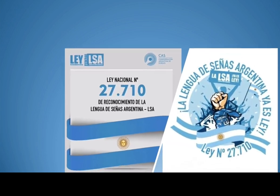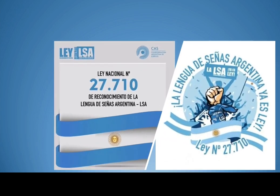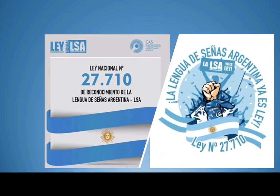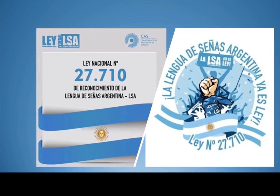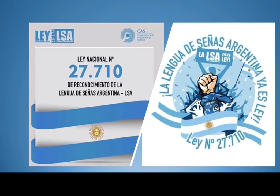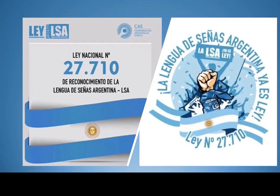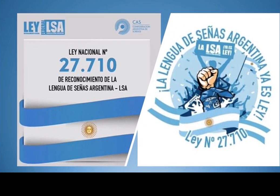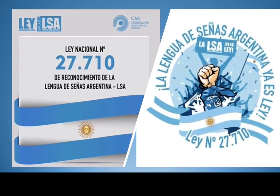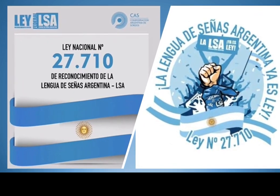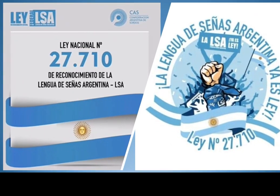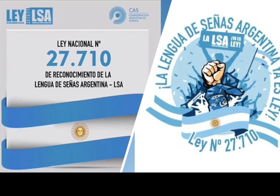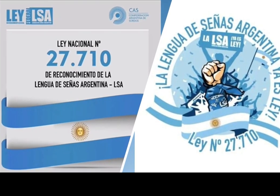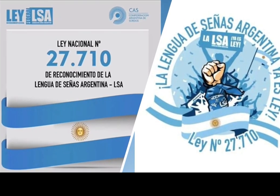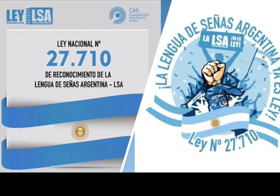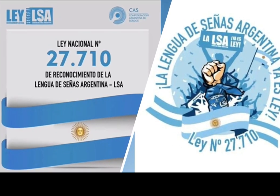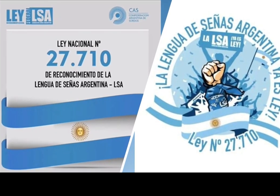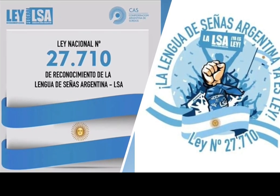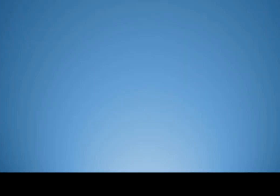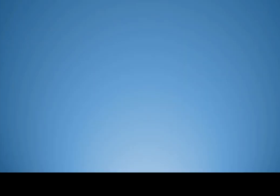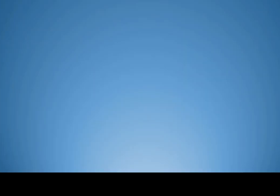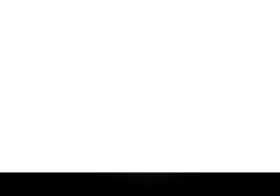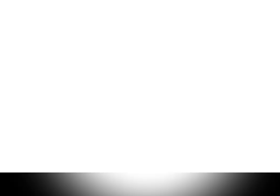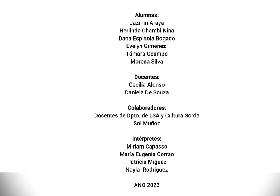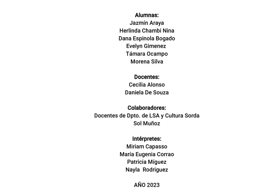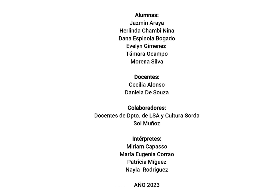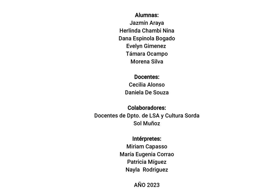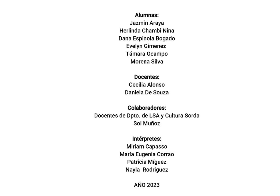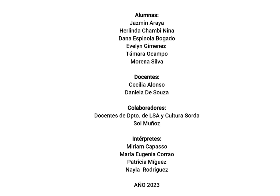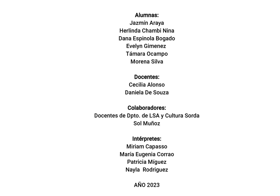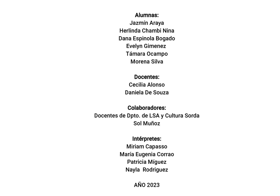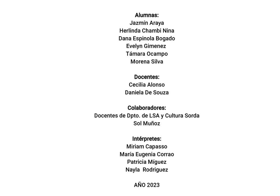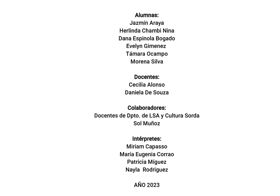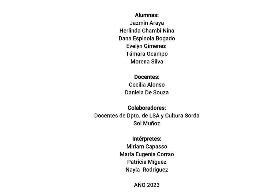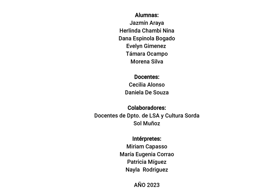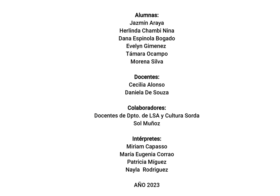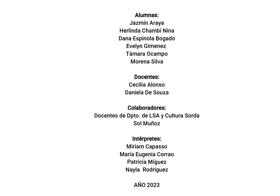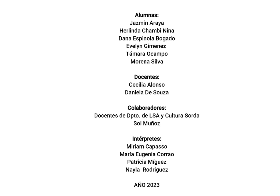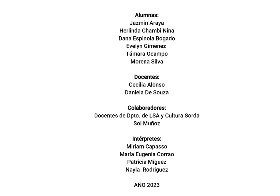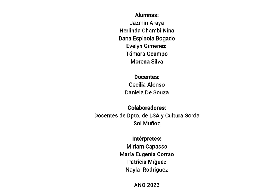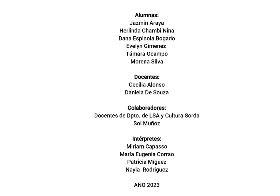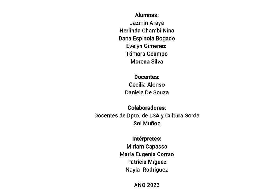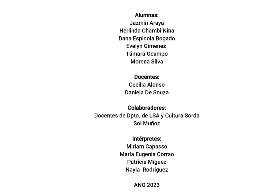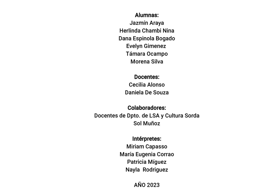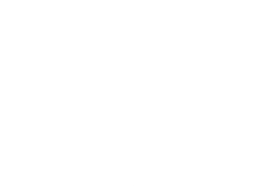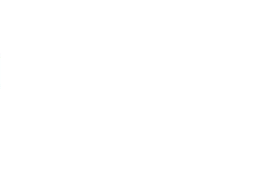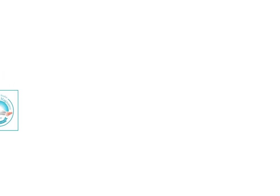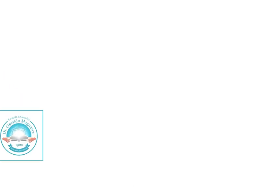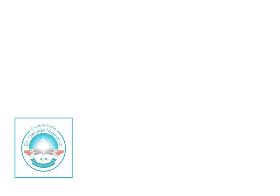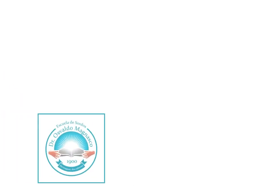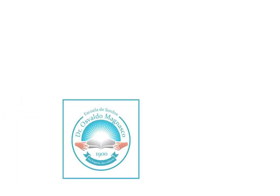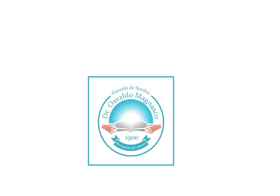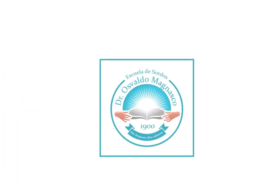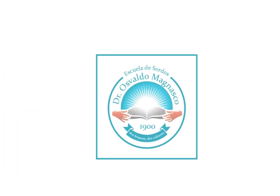año